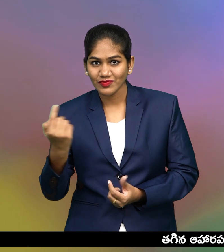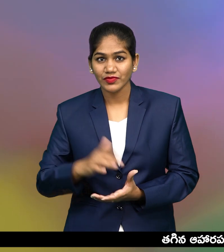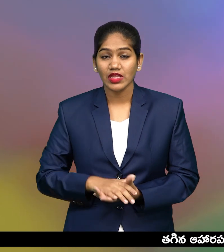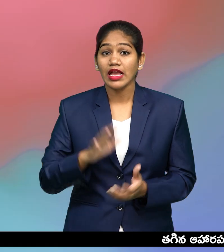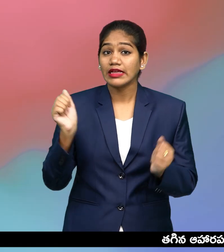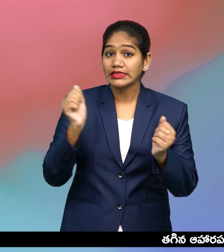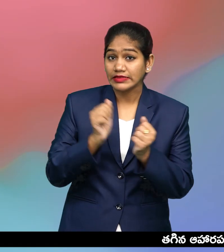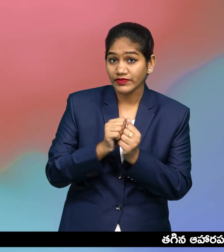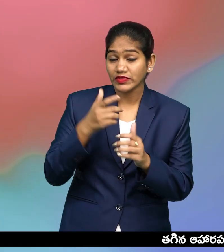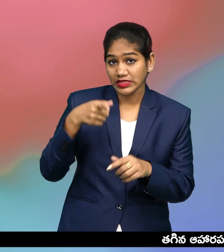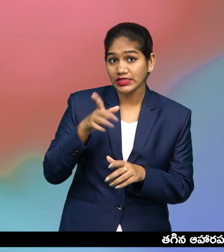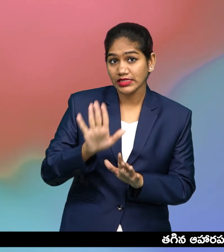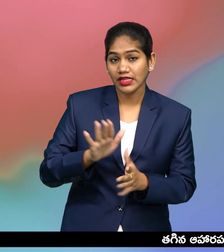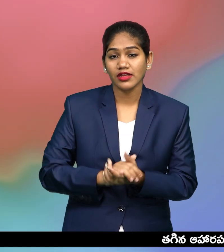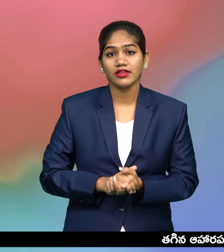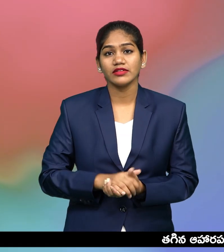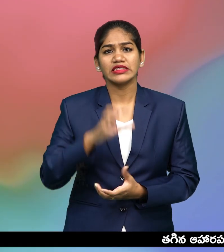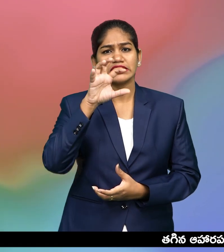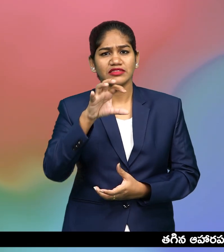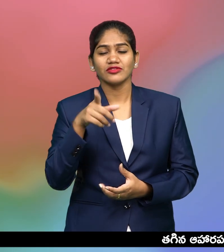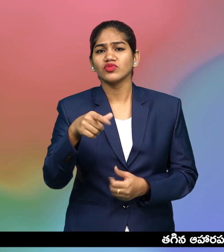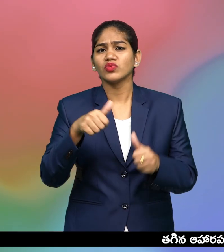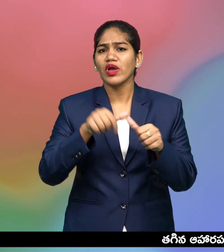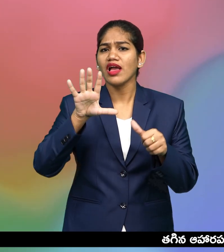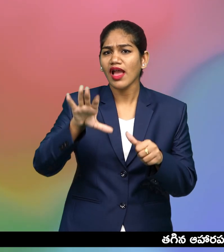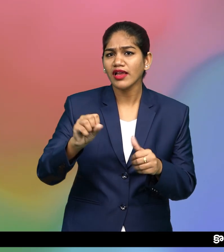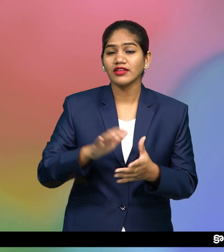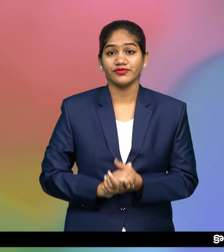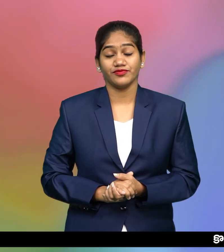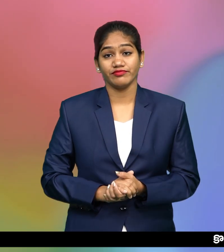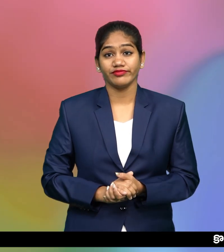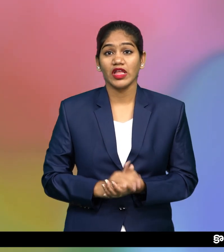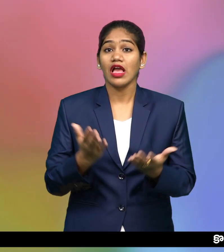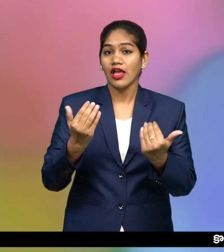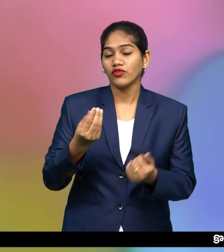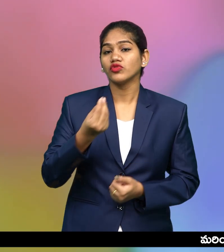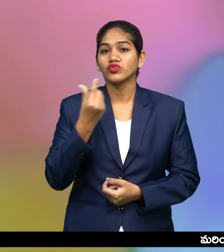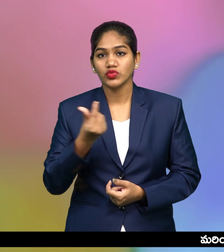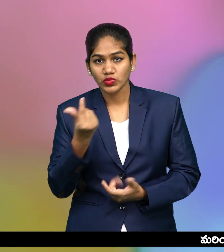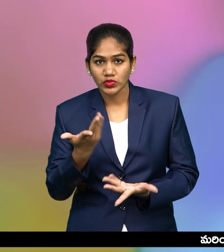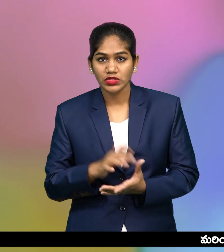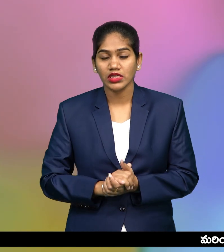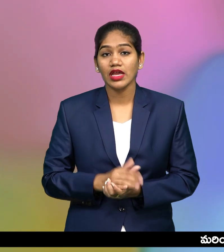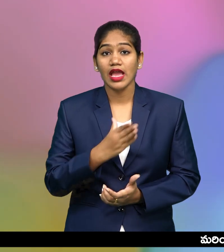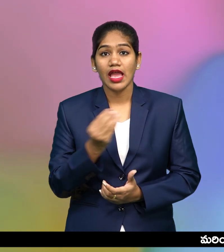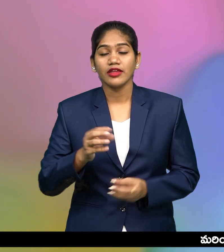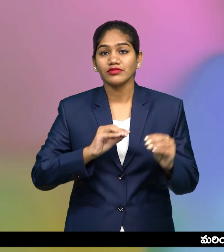తగిన ఆహార పదార్థాలను యాక్సెస్ చేయడం, కొనుగోలు చేయడం మరియు సోర్స్ చేయడం